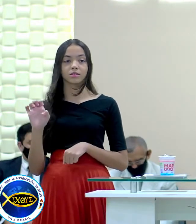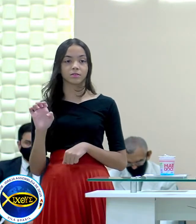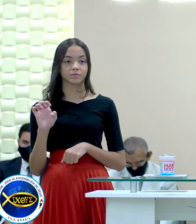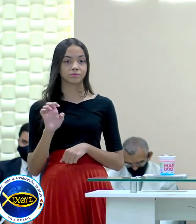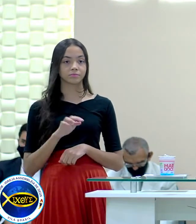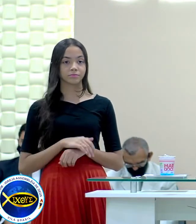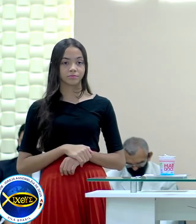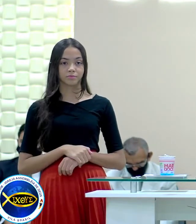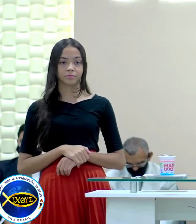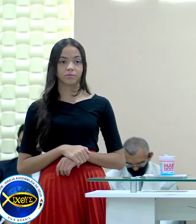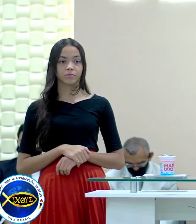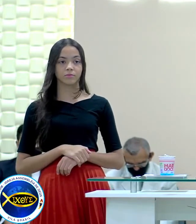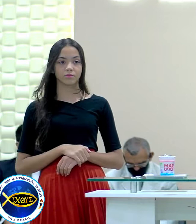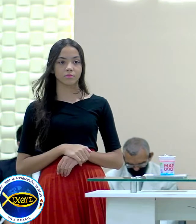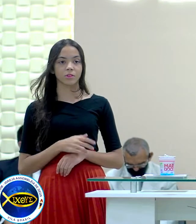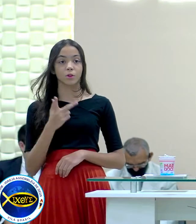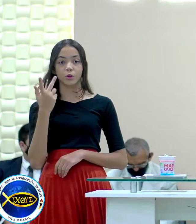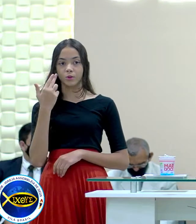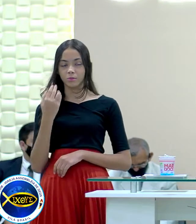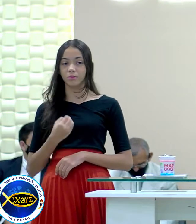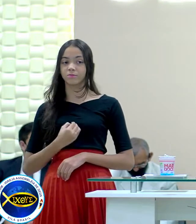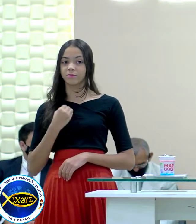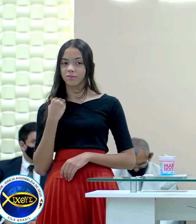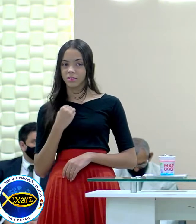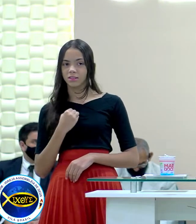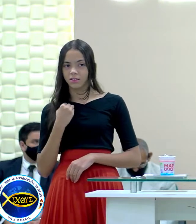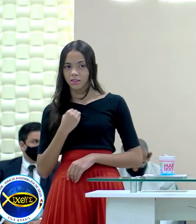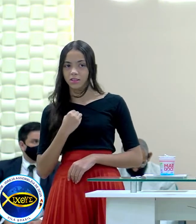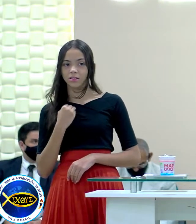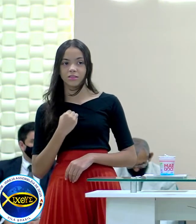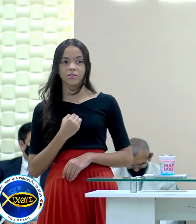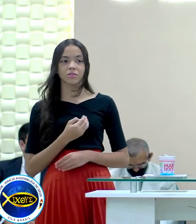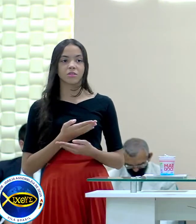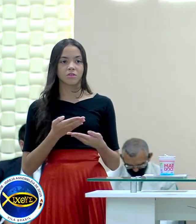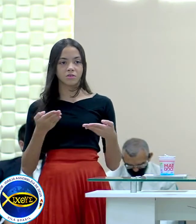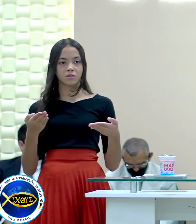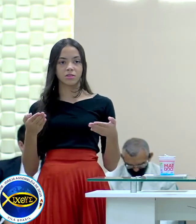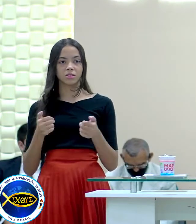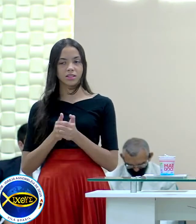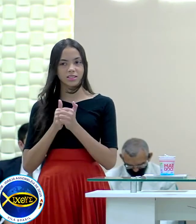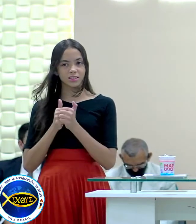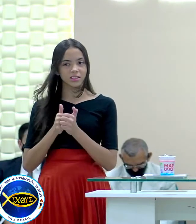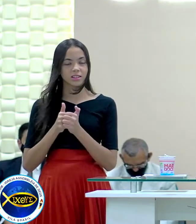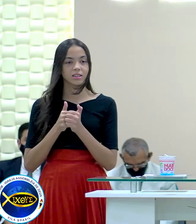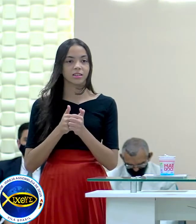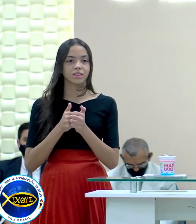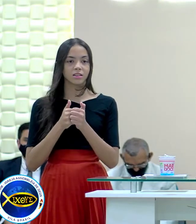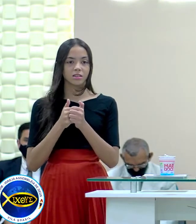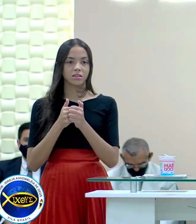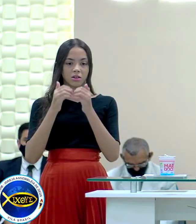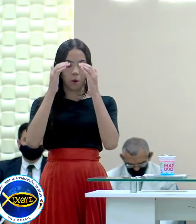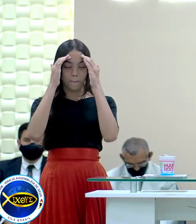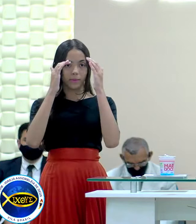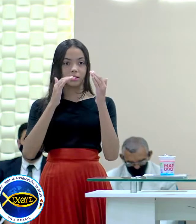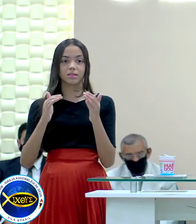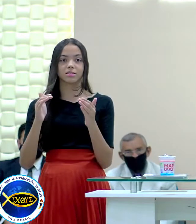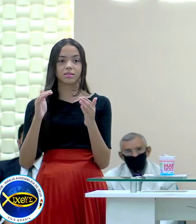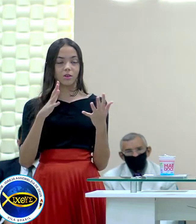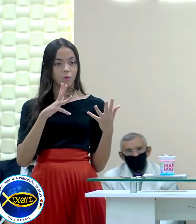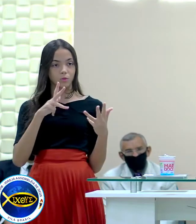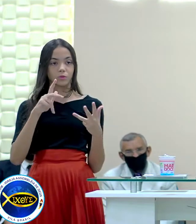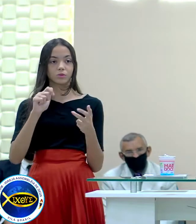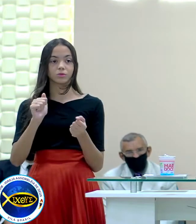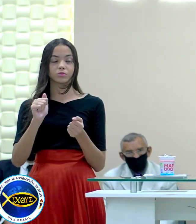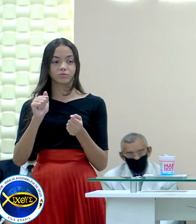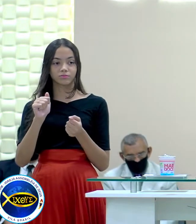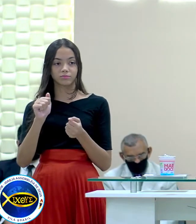quais costumavam viver, quando seguiam a presente ordem deste mundo, e o príncipe do poder do